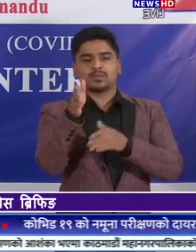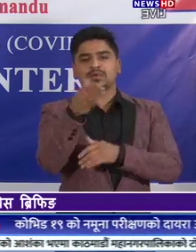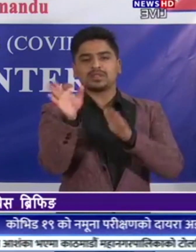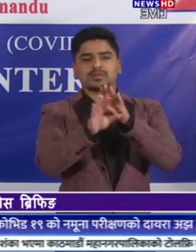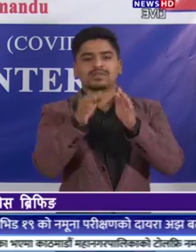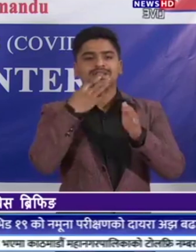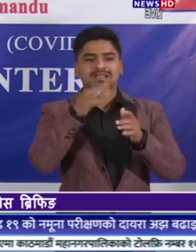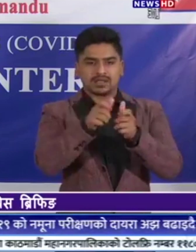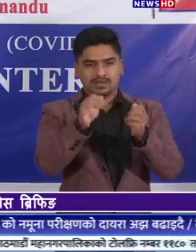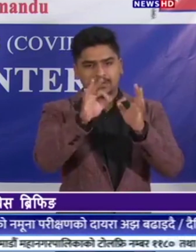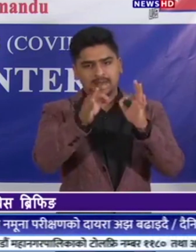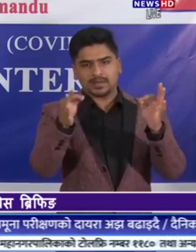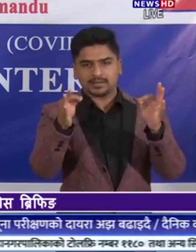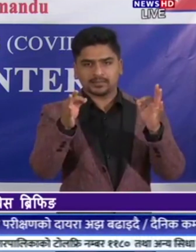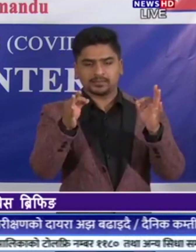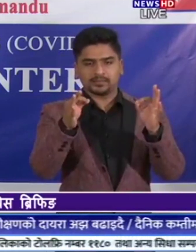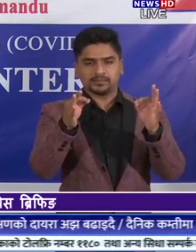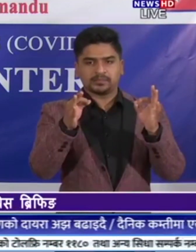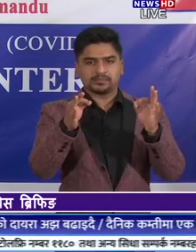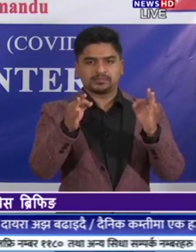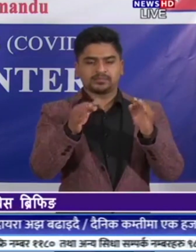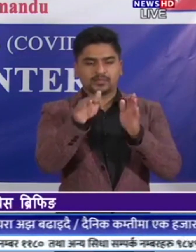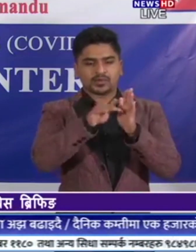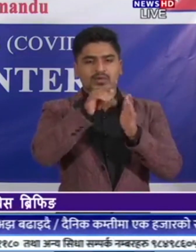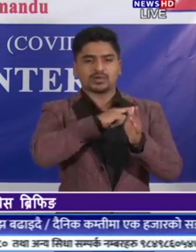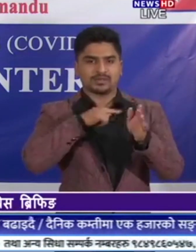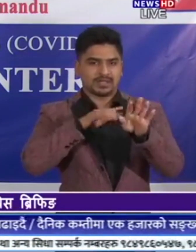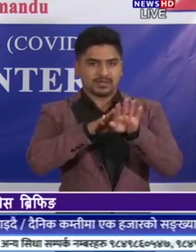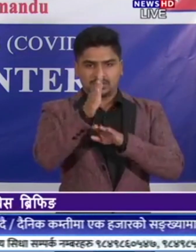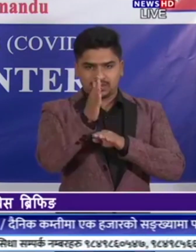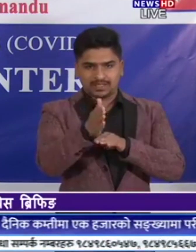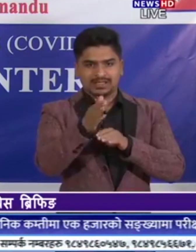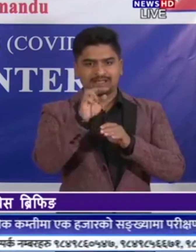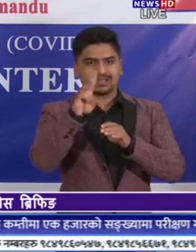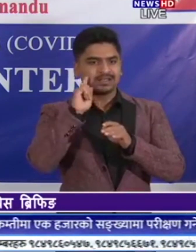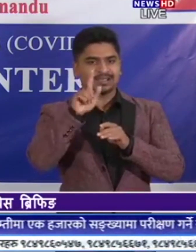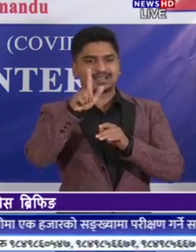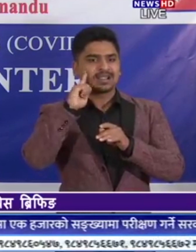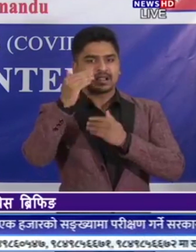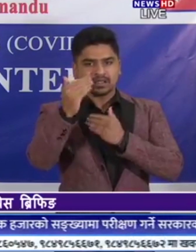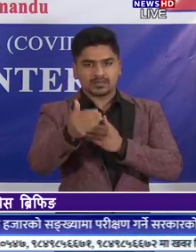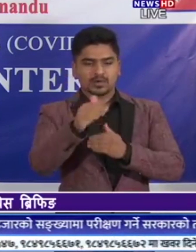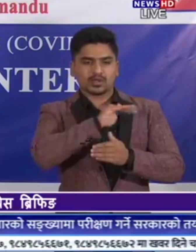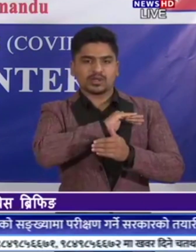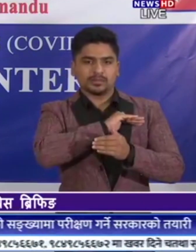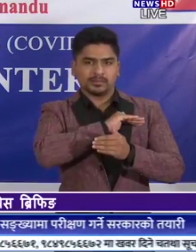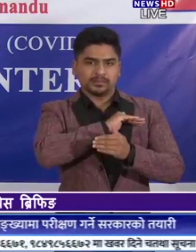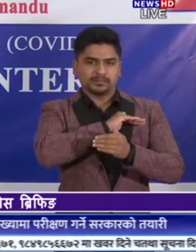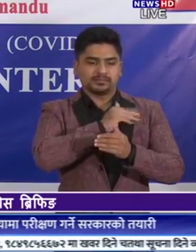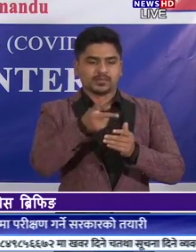अन्सार बिविन्न तहका कर्मचारी अरूले तिन देखी साथ दिन समको तलब